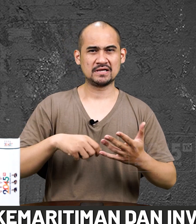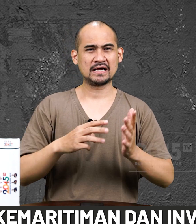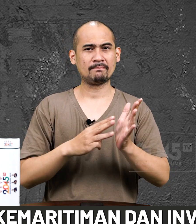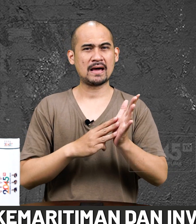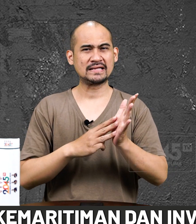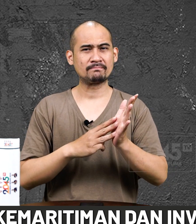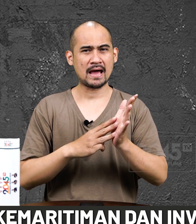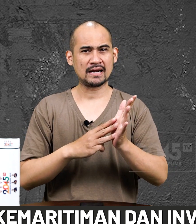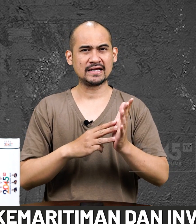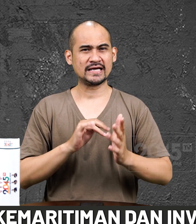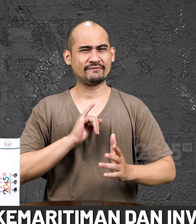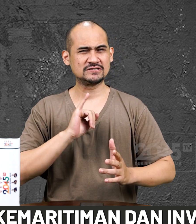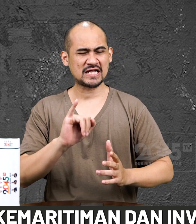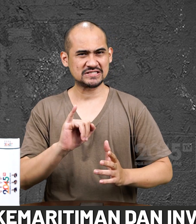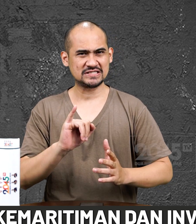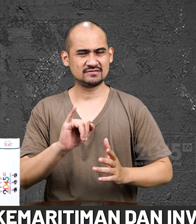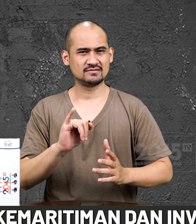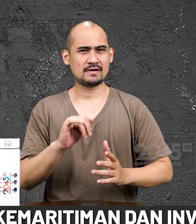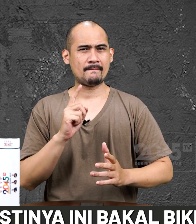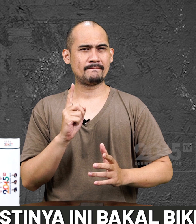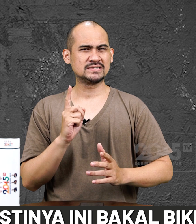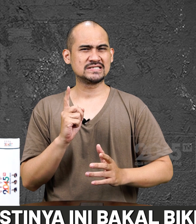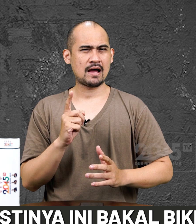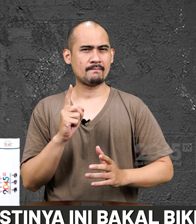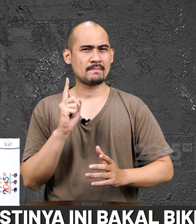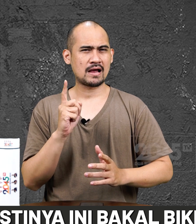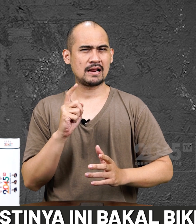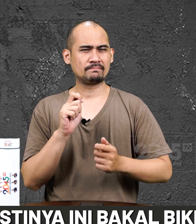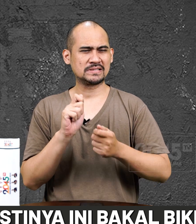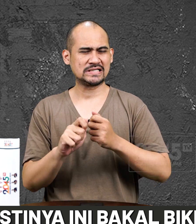Investasi, pastinya ini bakal bikin susah Pak Jokowi.